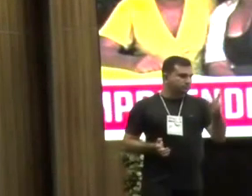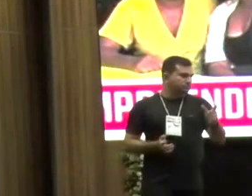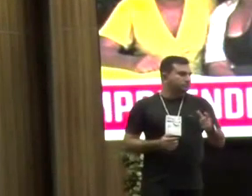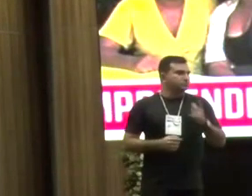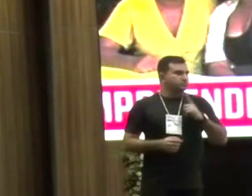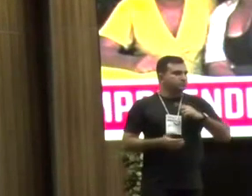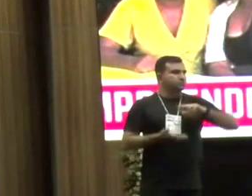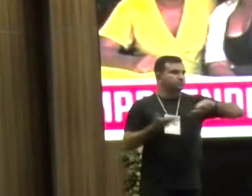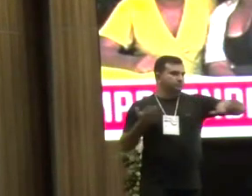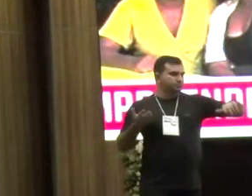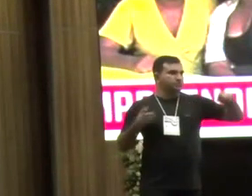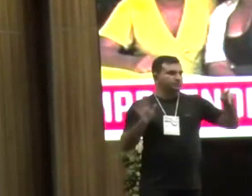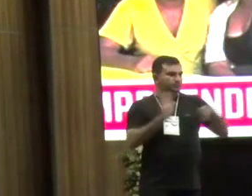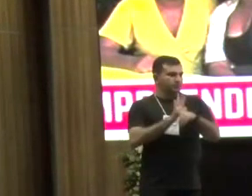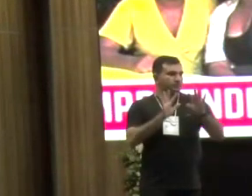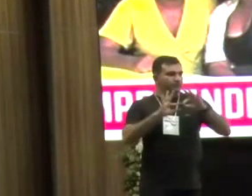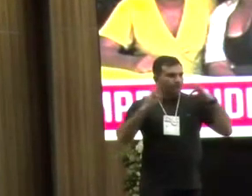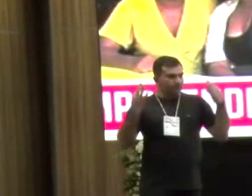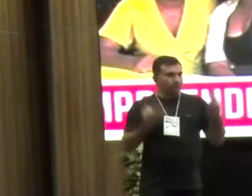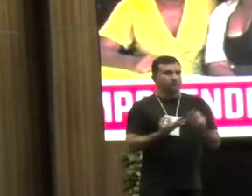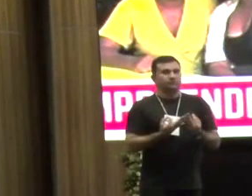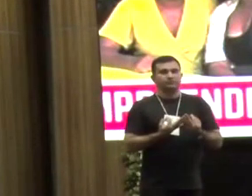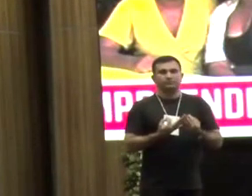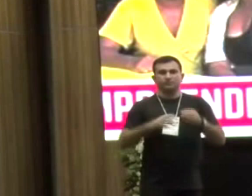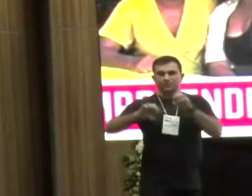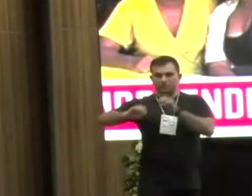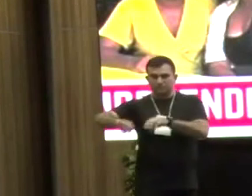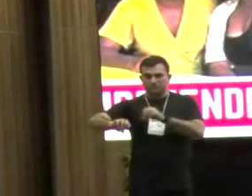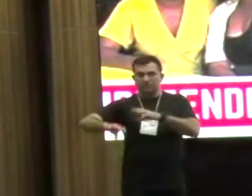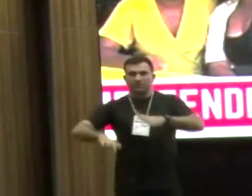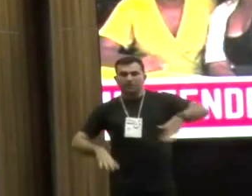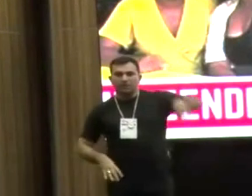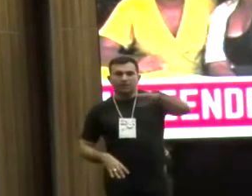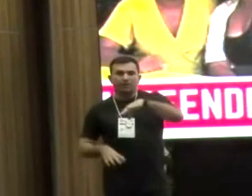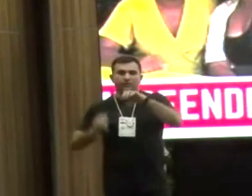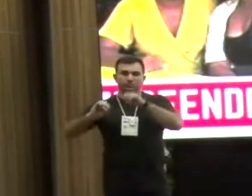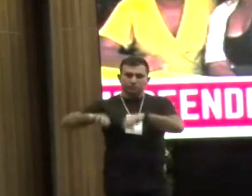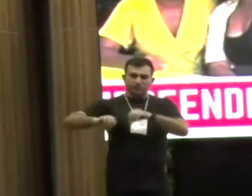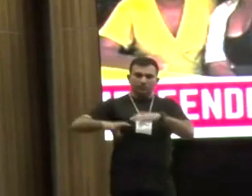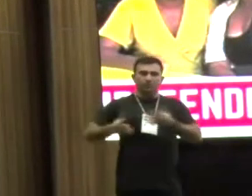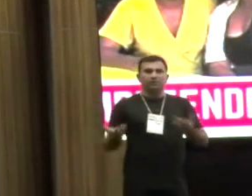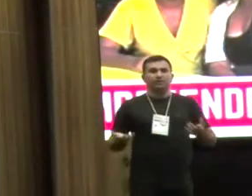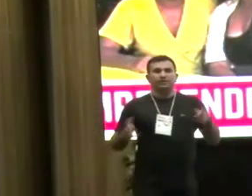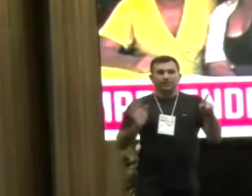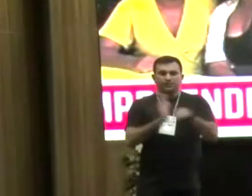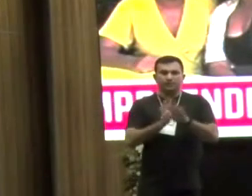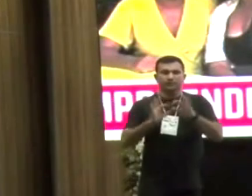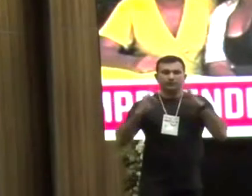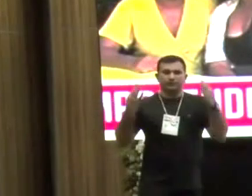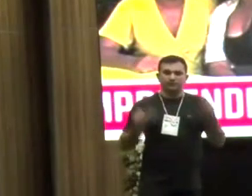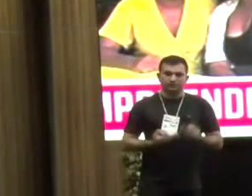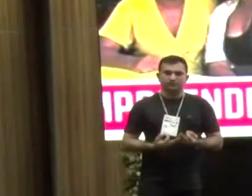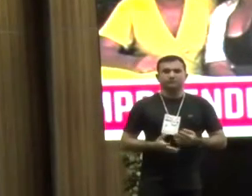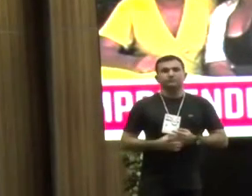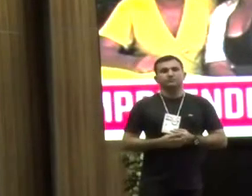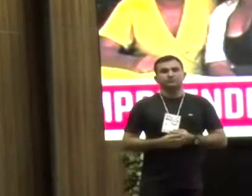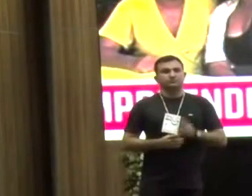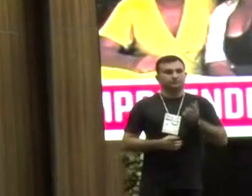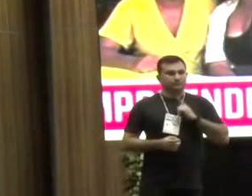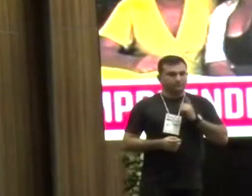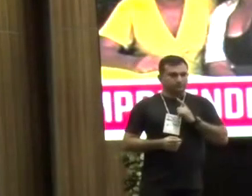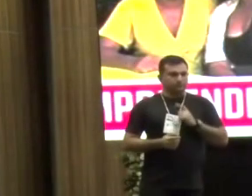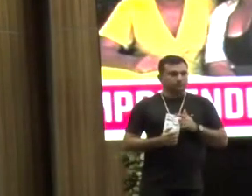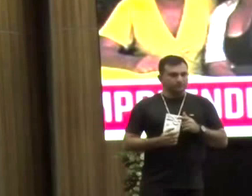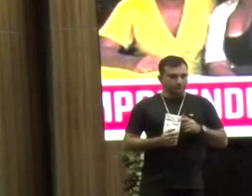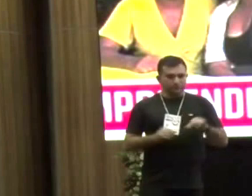coisa é da família. Ensinar é da escola, educar é da família. É outra besteira